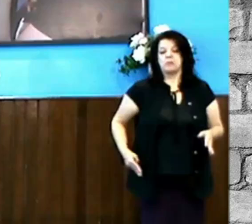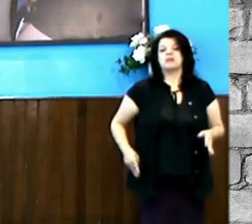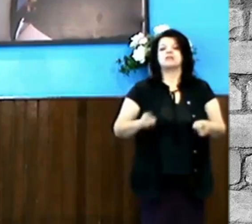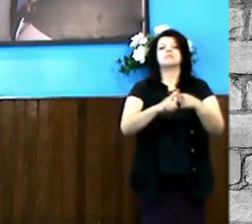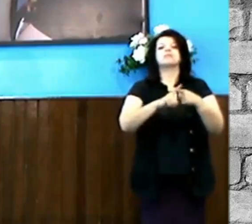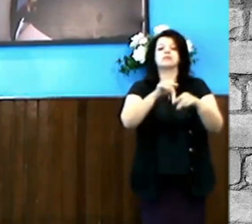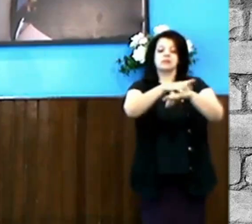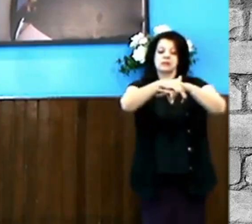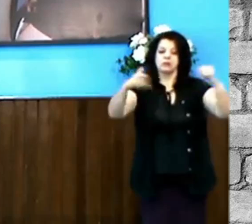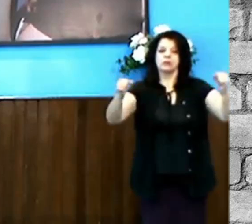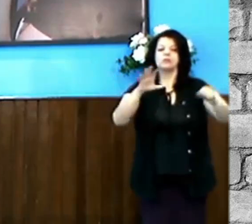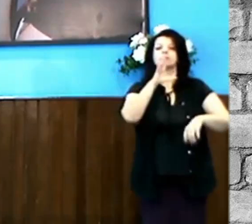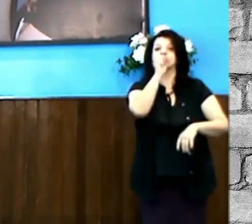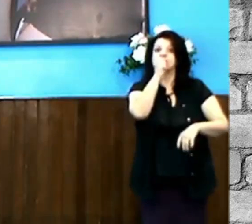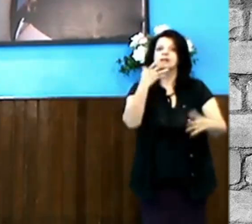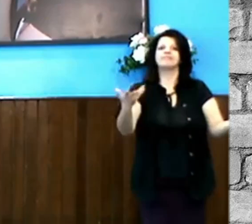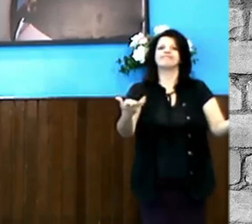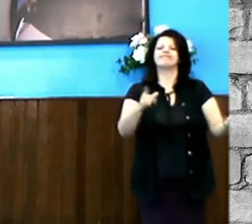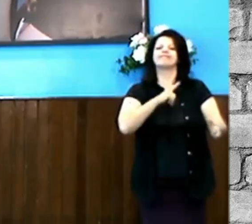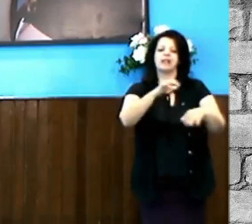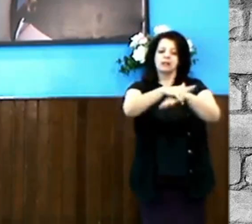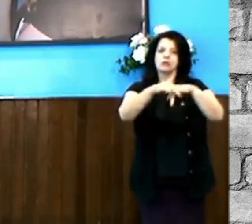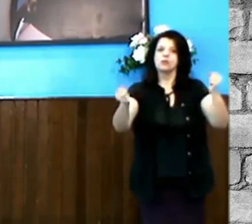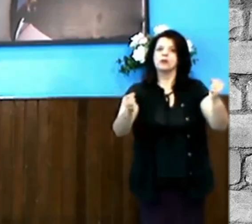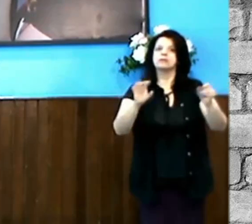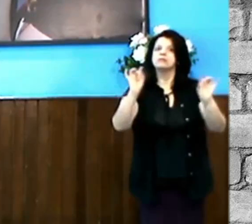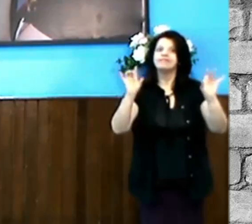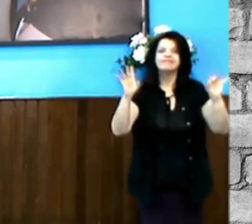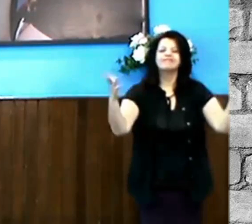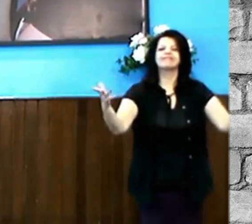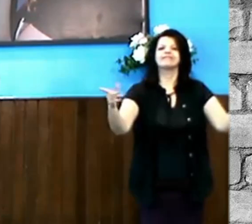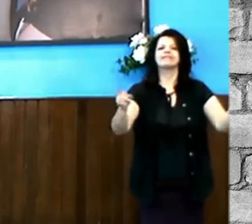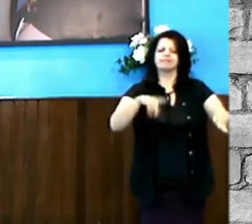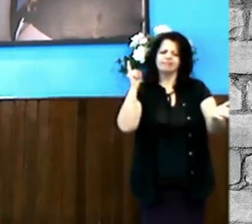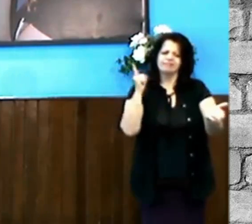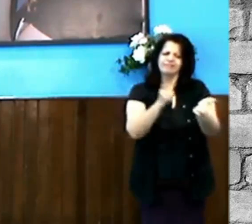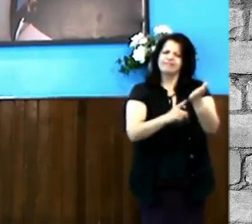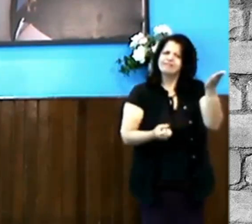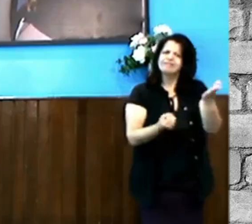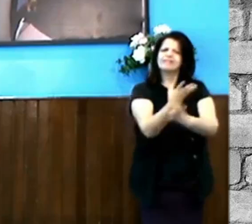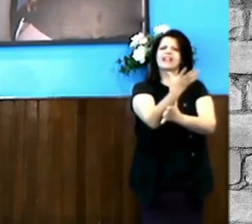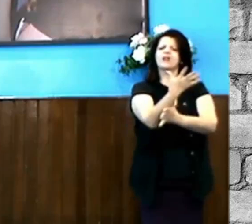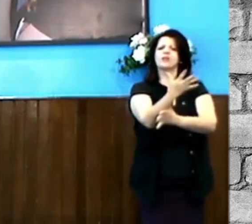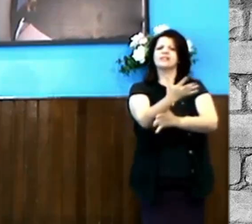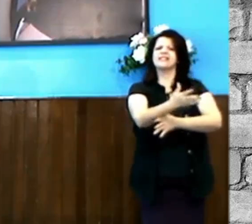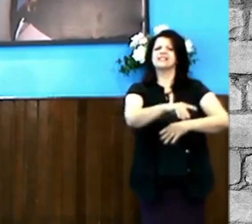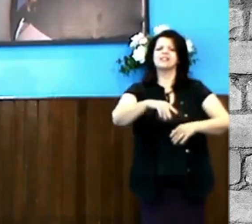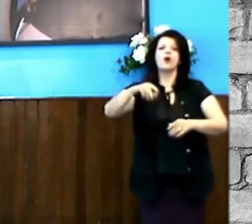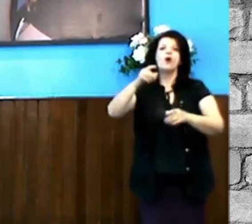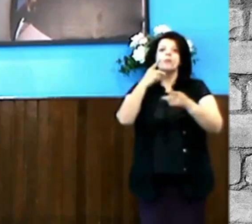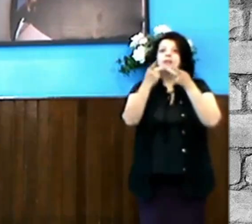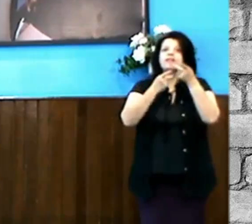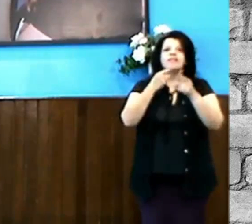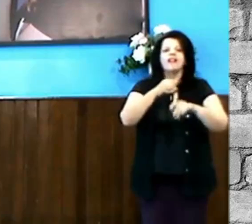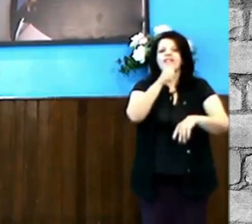bem, há uma cura extraordinária. Uma cura que era também um cumprimento profético, porque o Messias, quando viria, uma